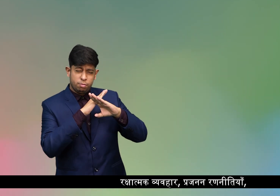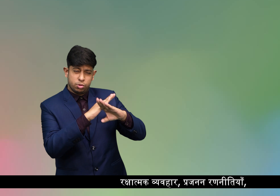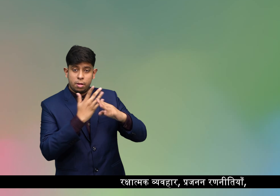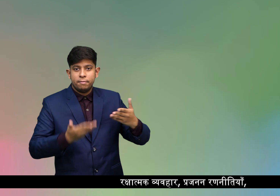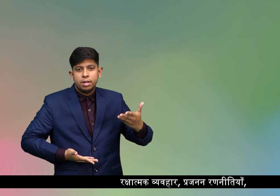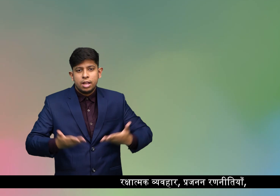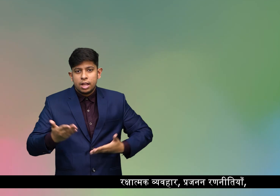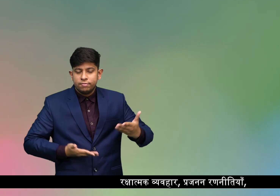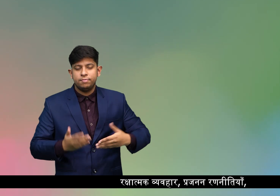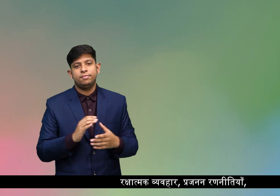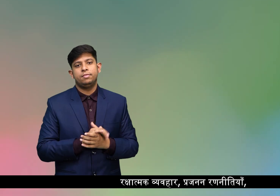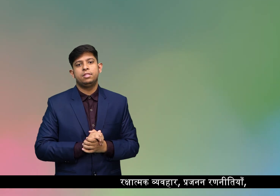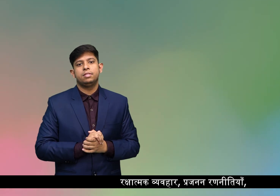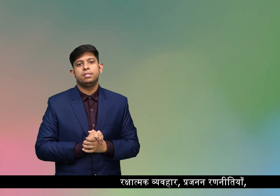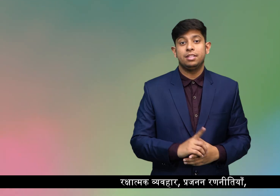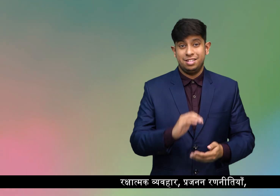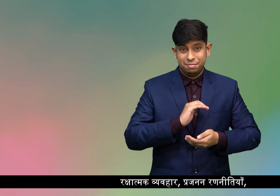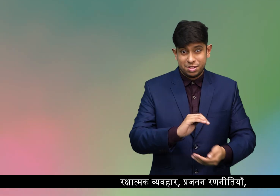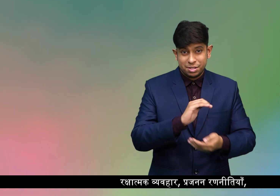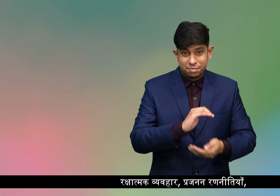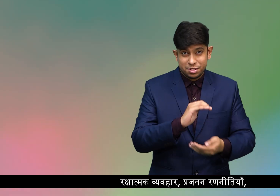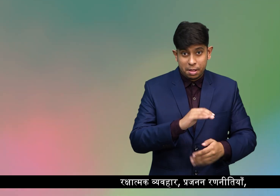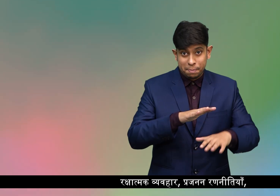रक्षात्मक व्यवहार, प्रजनन रणनीति,